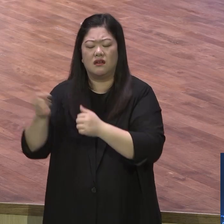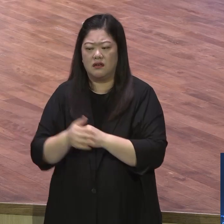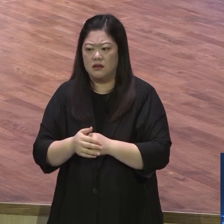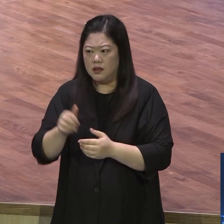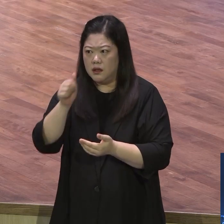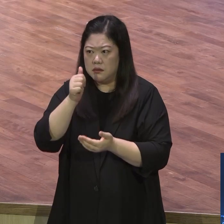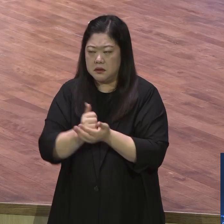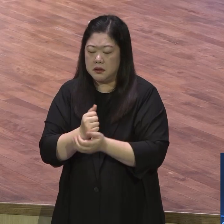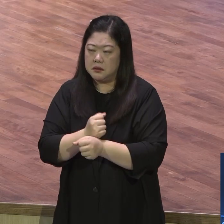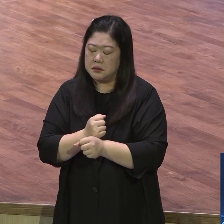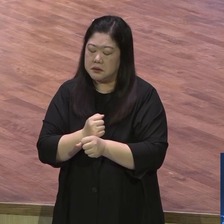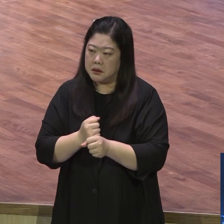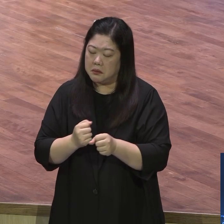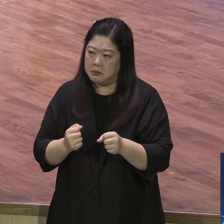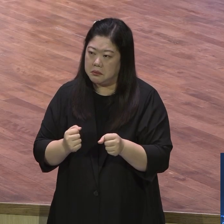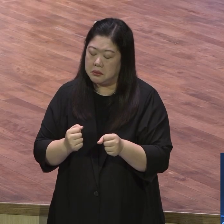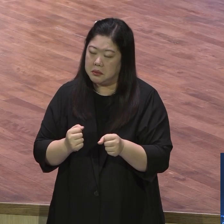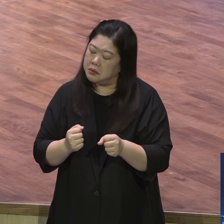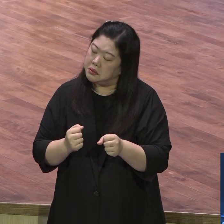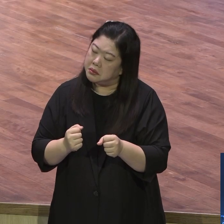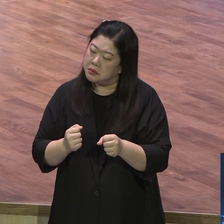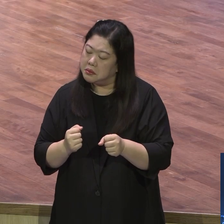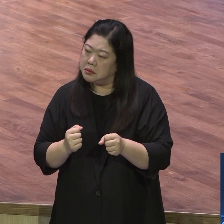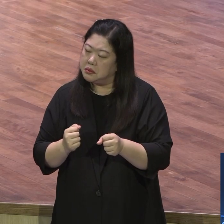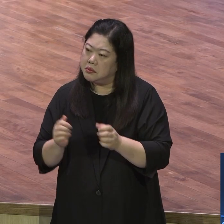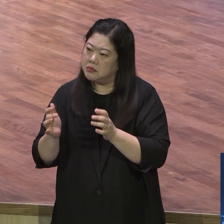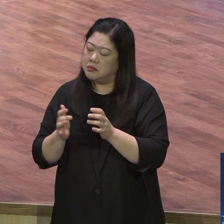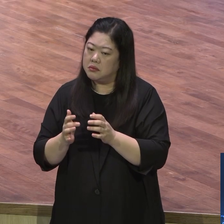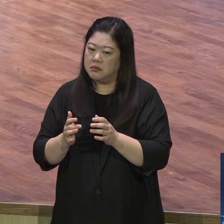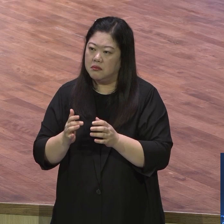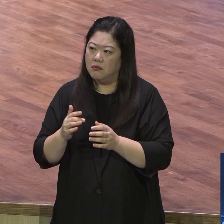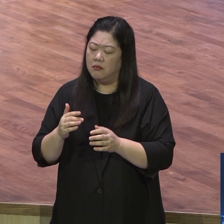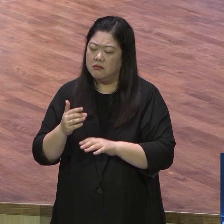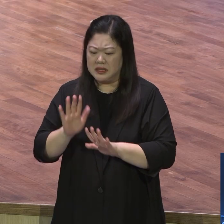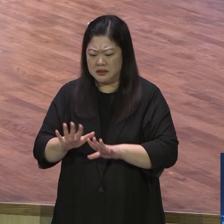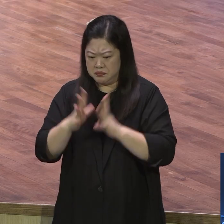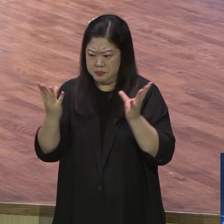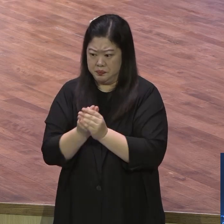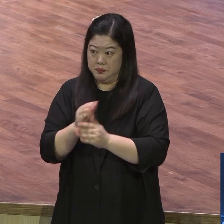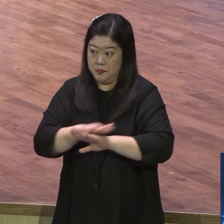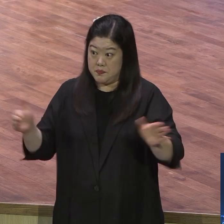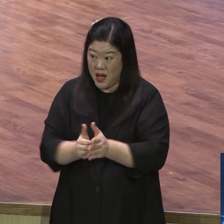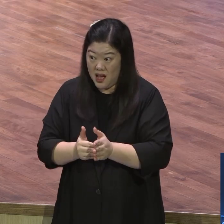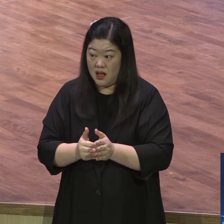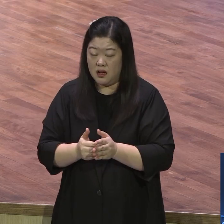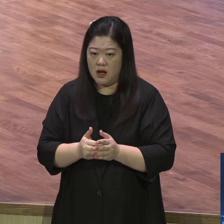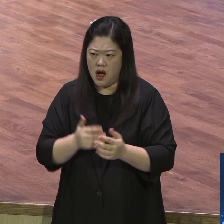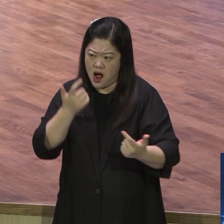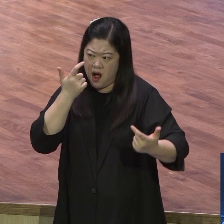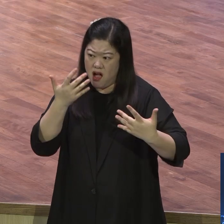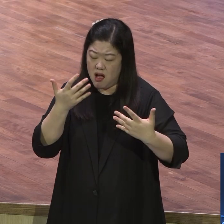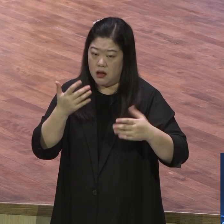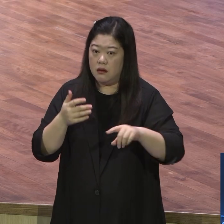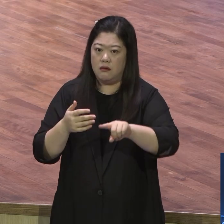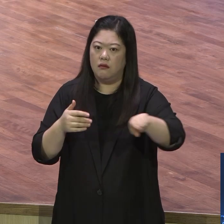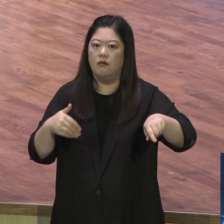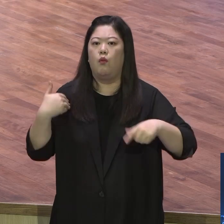죽어서 천국 가겠나 안 가겠나 가봐야 알지 뭐 그런 사람들이 있어요 확신이 없어요